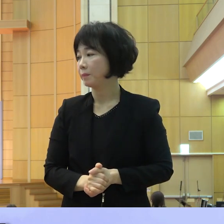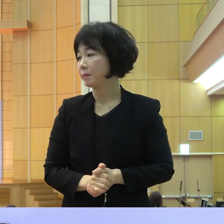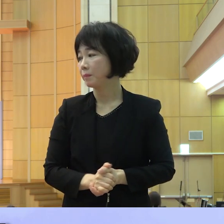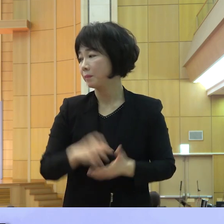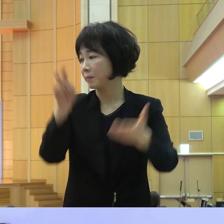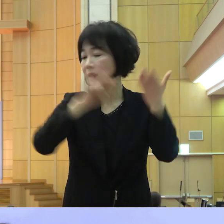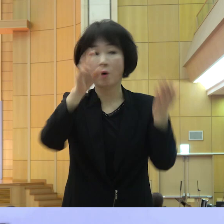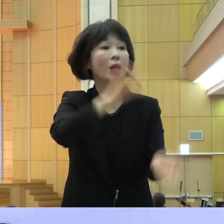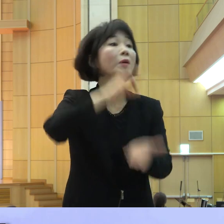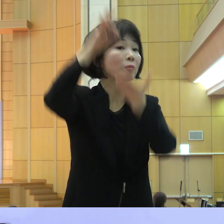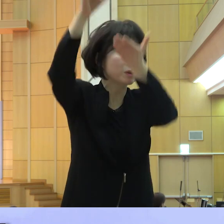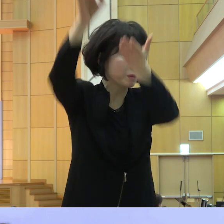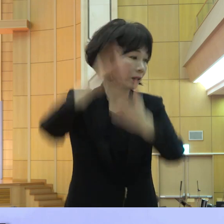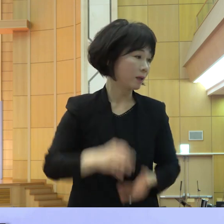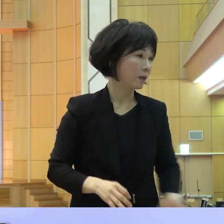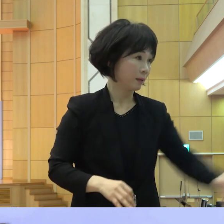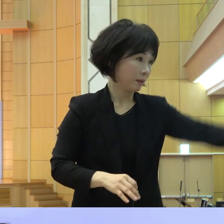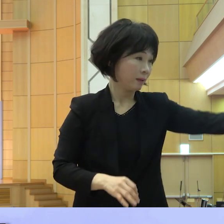찬양에 따라 예물 드리겠습니다.